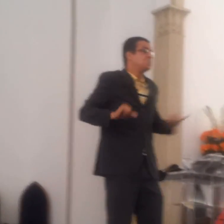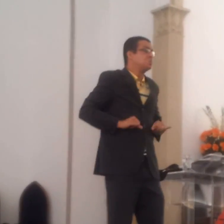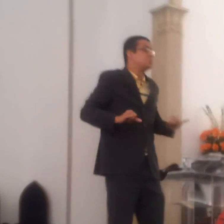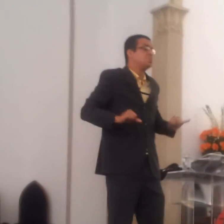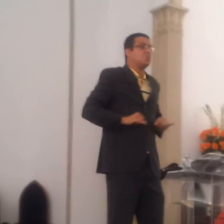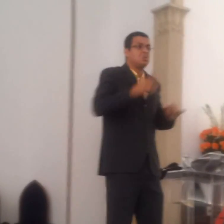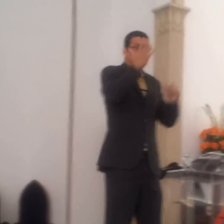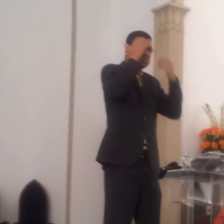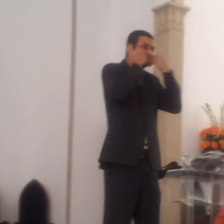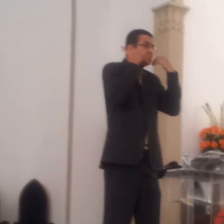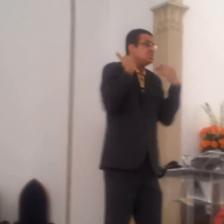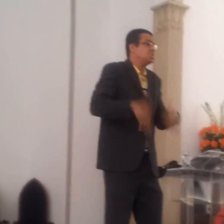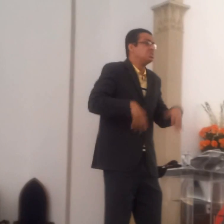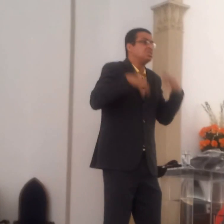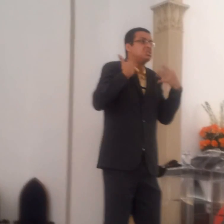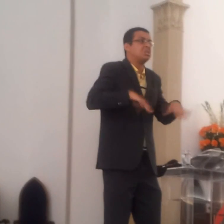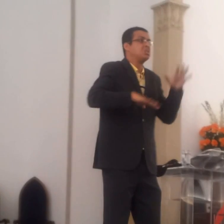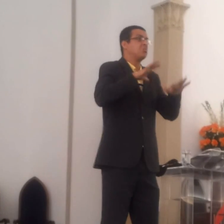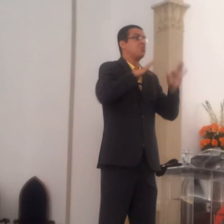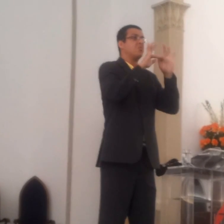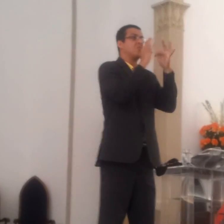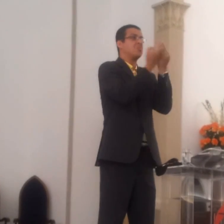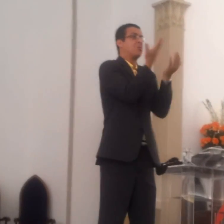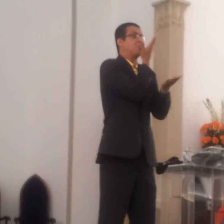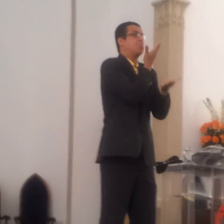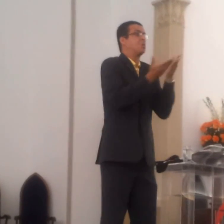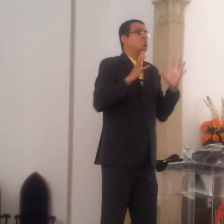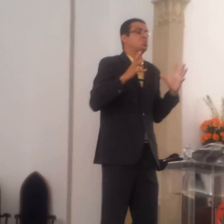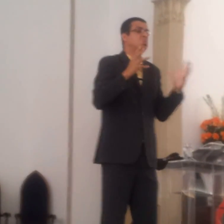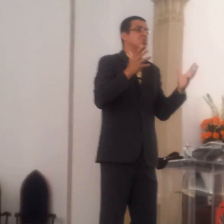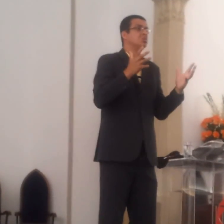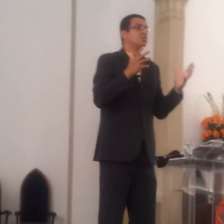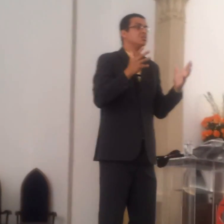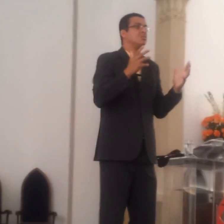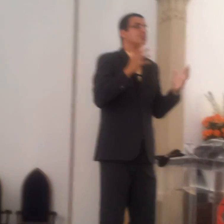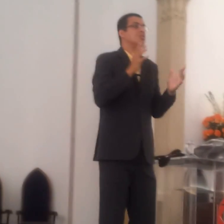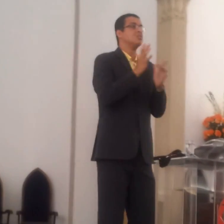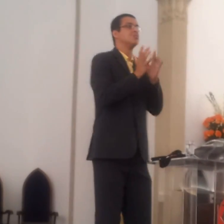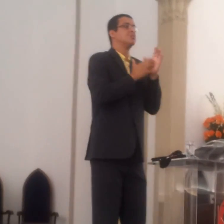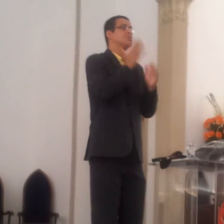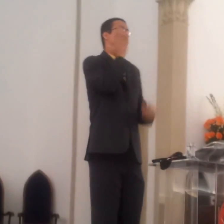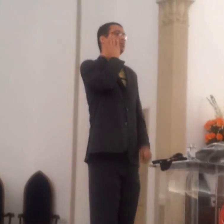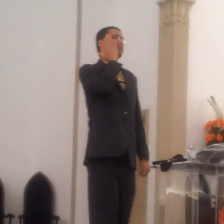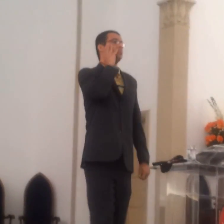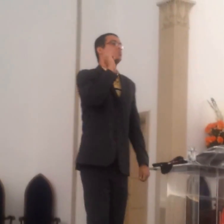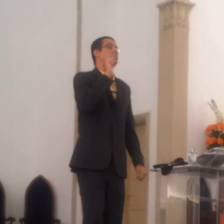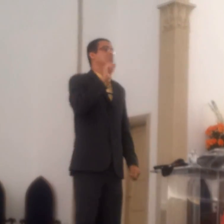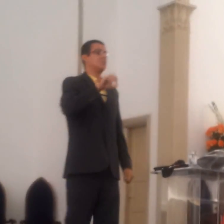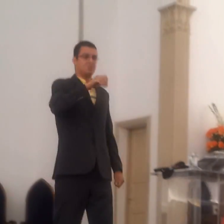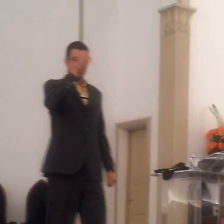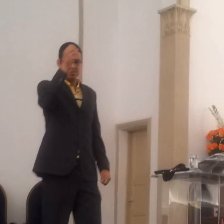dó, compaixão, e viu as ovelhas que não tinha pastor, e que as famílias perdidas. E Jesus então fez o